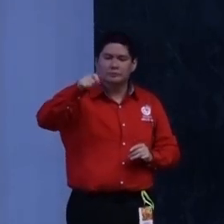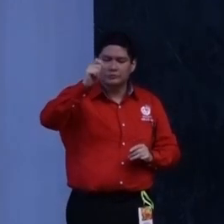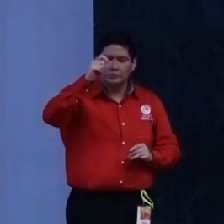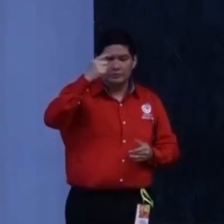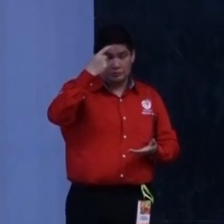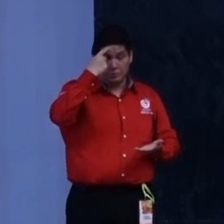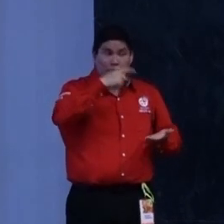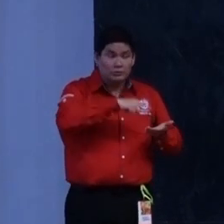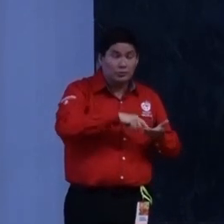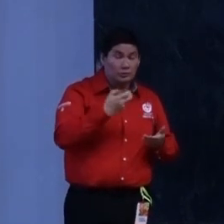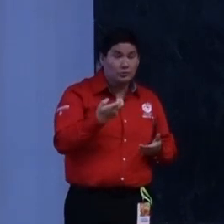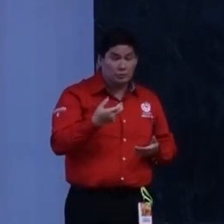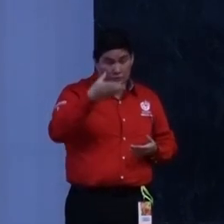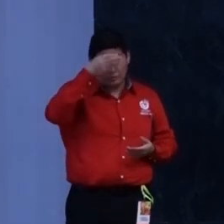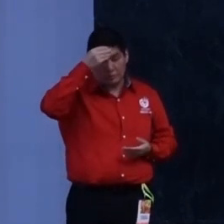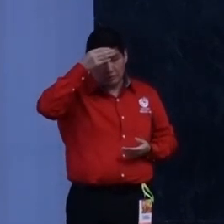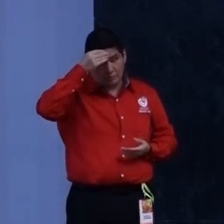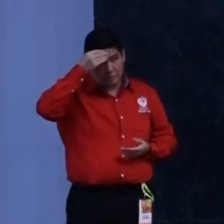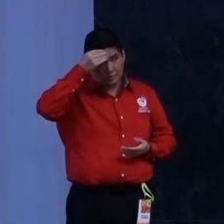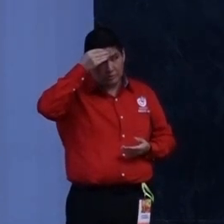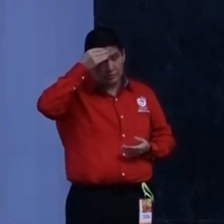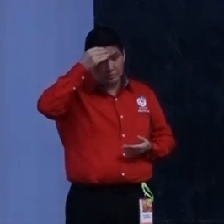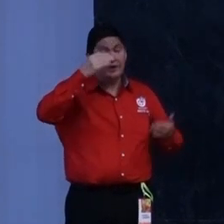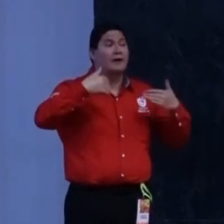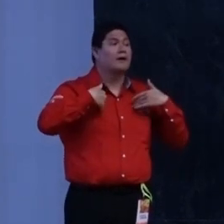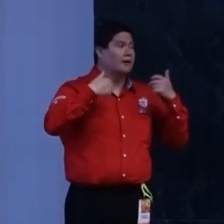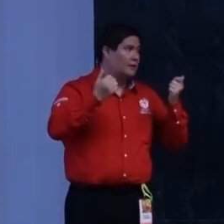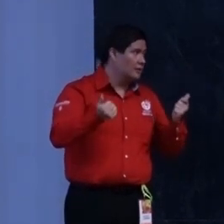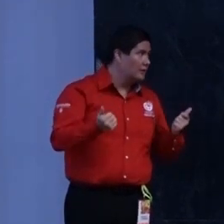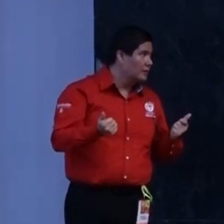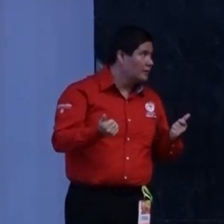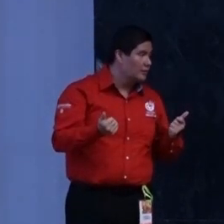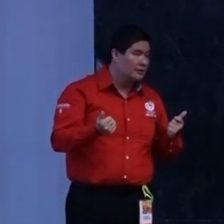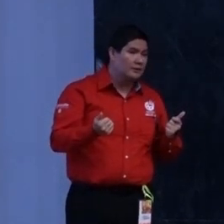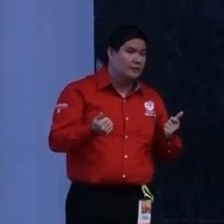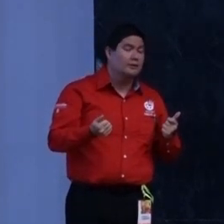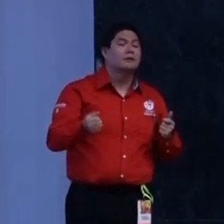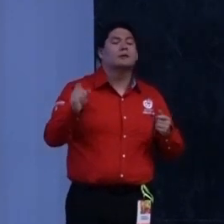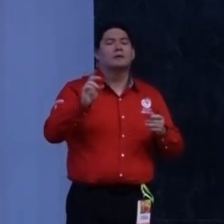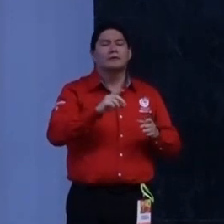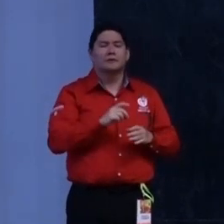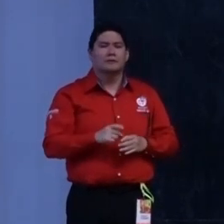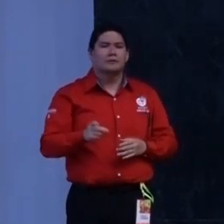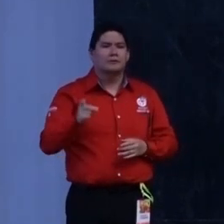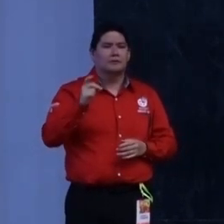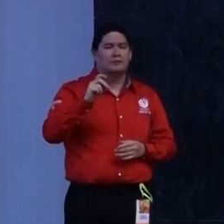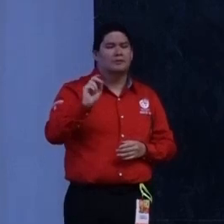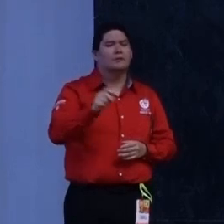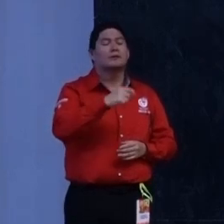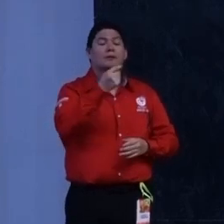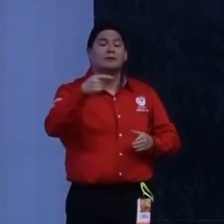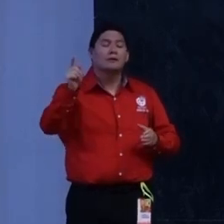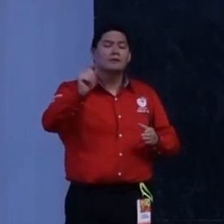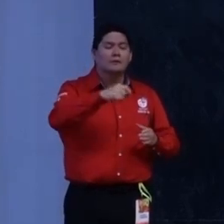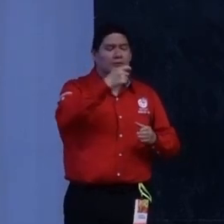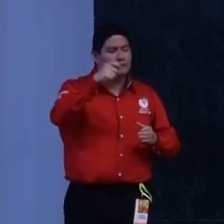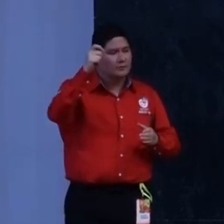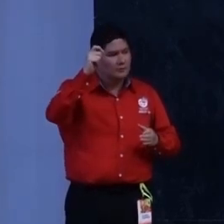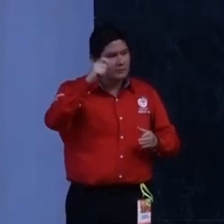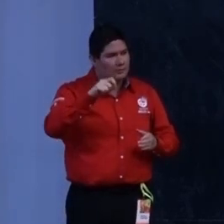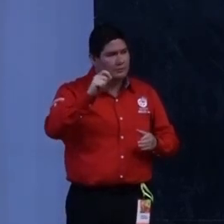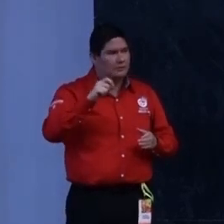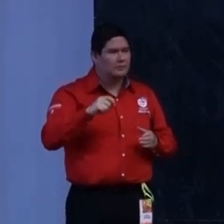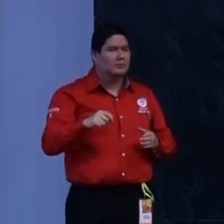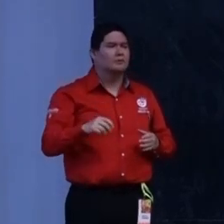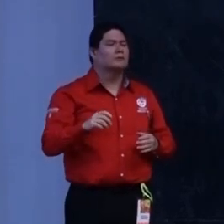creo que tenemos que aprender a entender que el director o la directora de orquesta no siempre es el profesor o